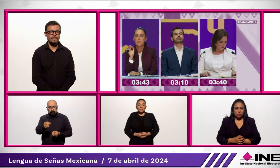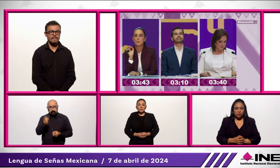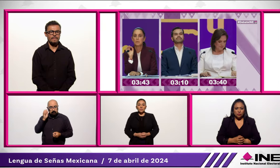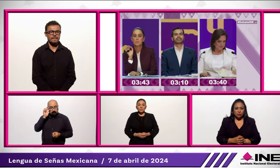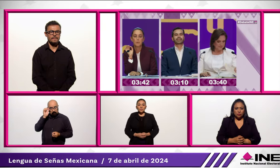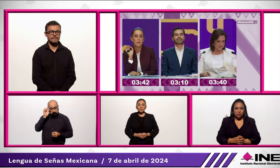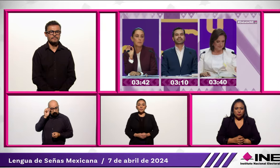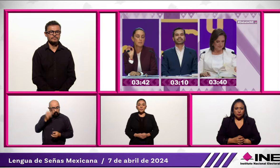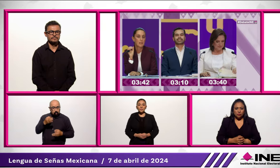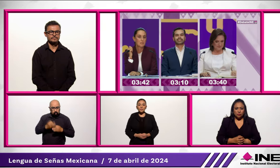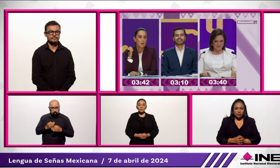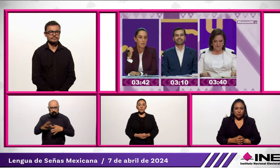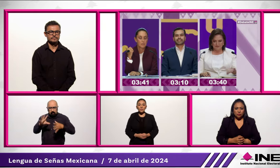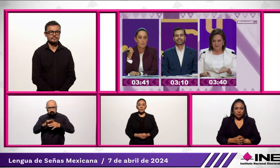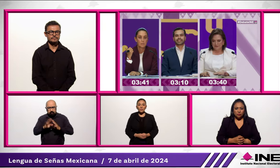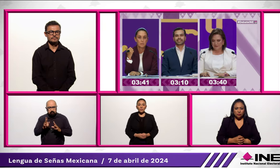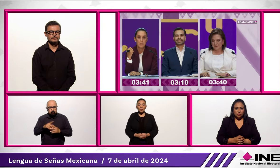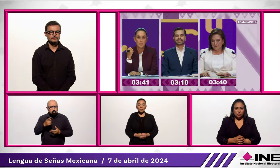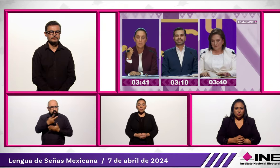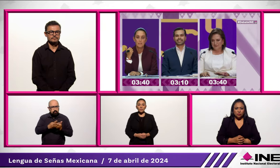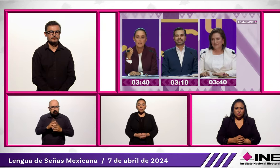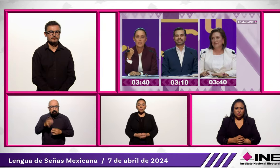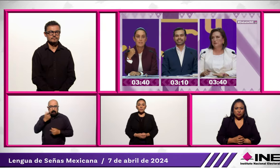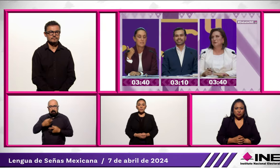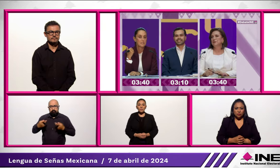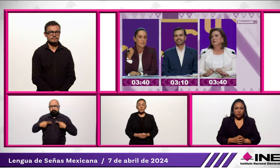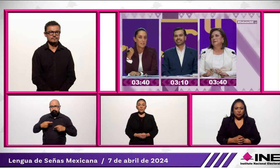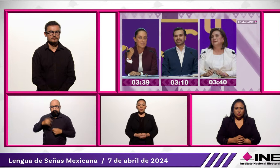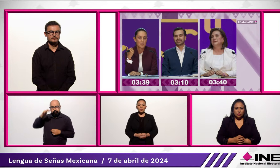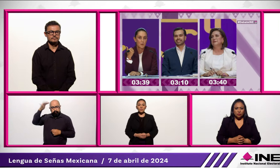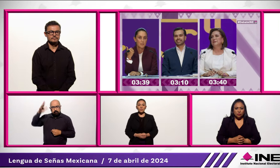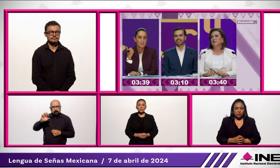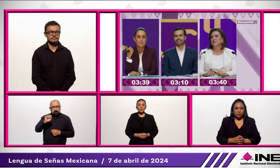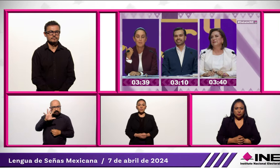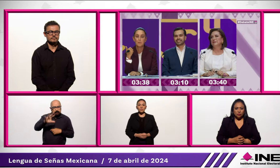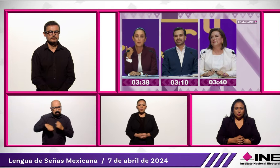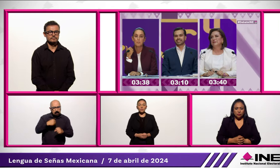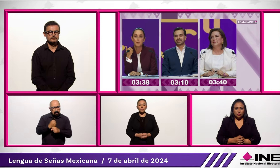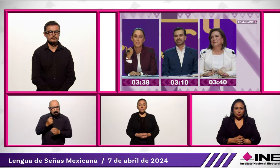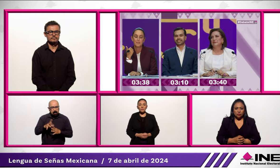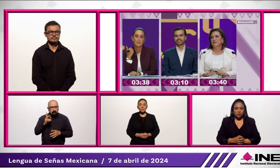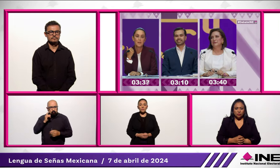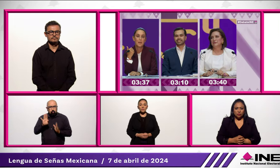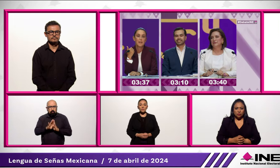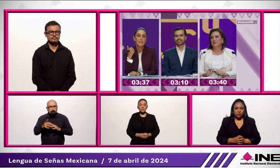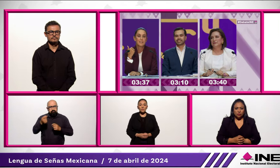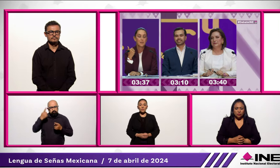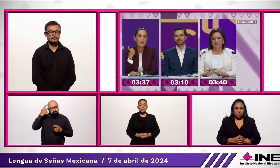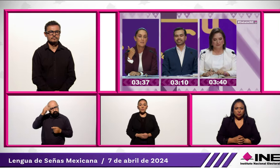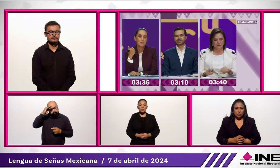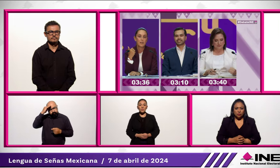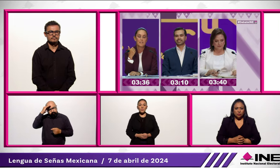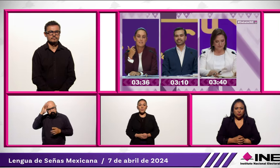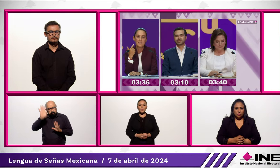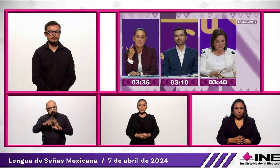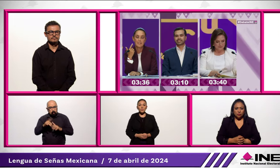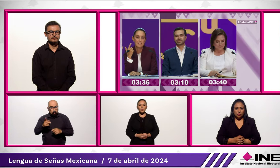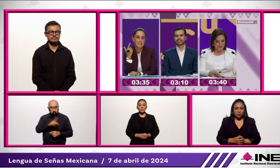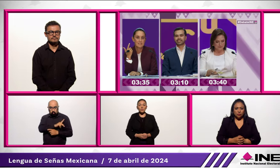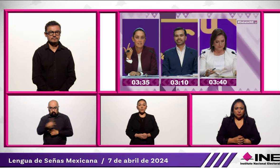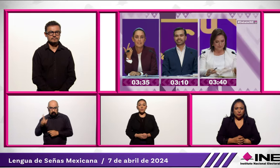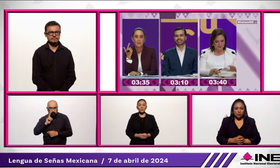Nosotros hablamos de programas sociales para los adultos mayores de 65 años. Estamos proponiendo que todas las mujeres